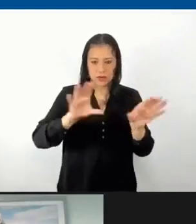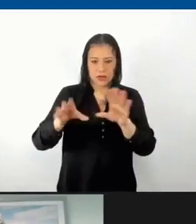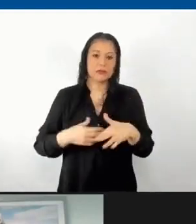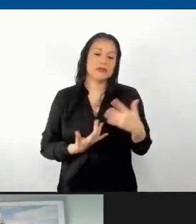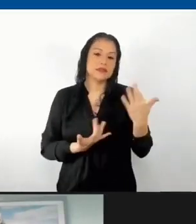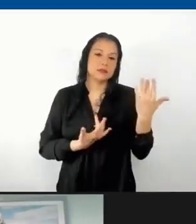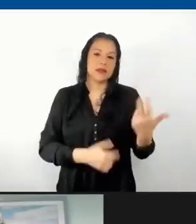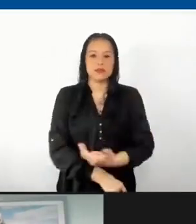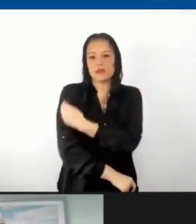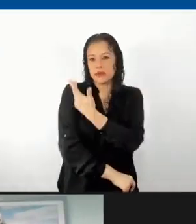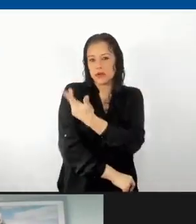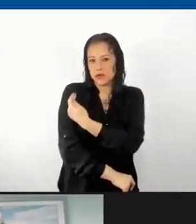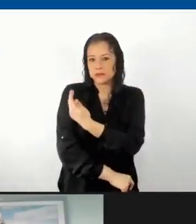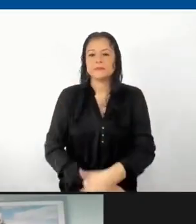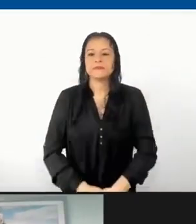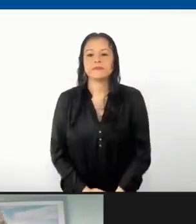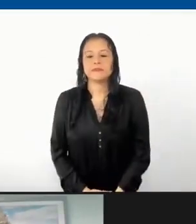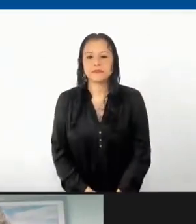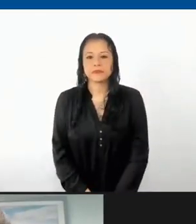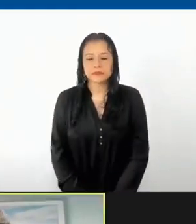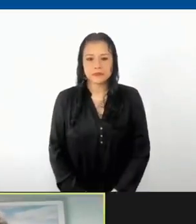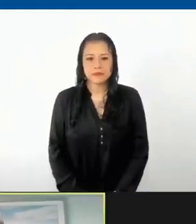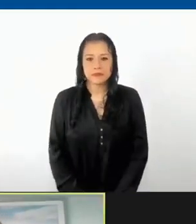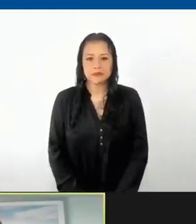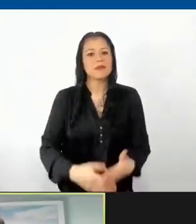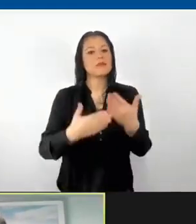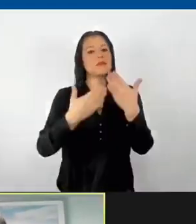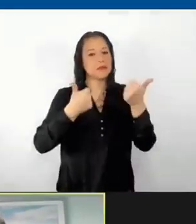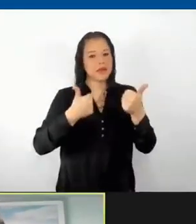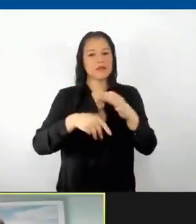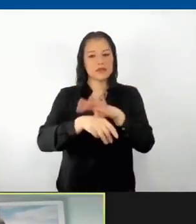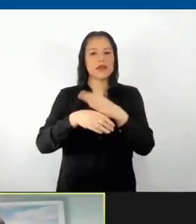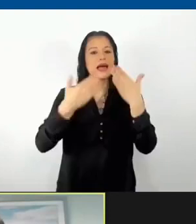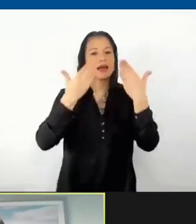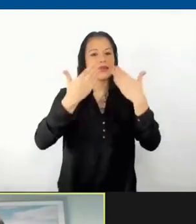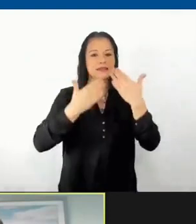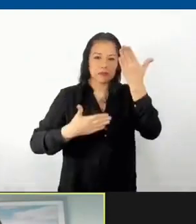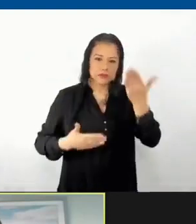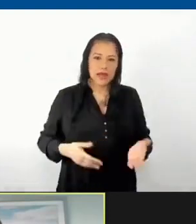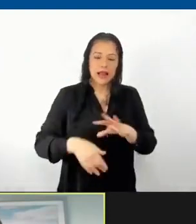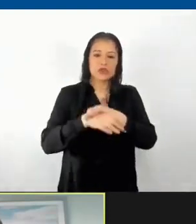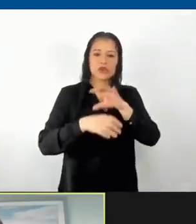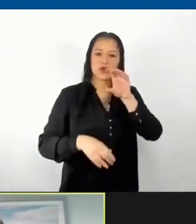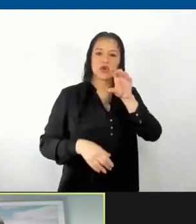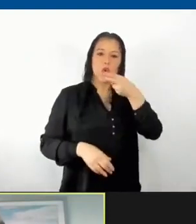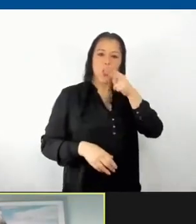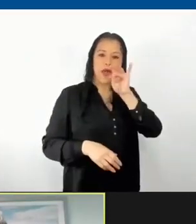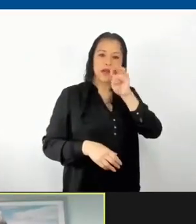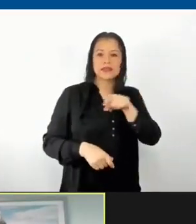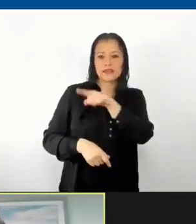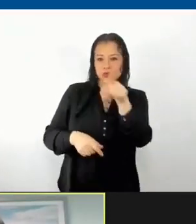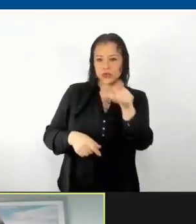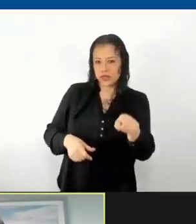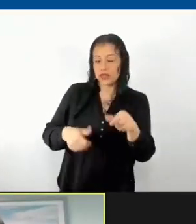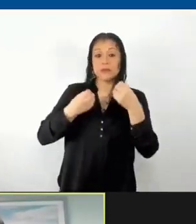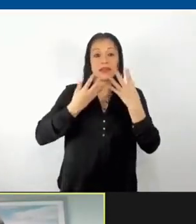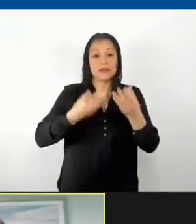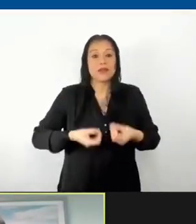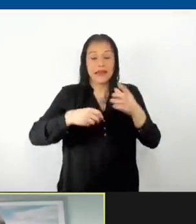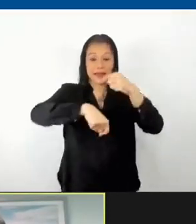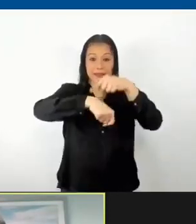llegue la vacuna. Muy bien, doctor. Agradecemos al doctor Elmer Huerta y a ustedes nuevamente por su tiempo y